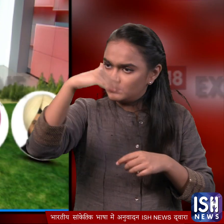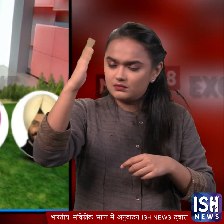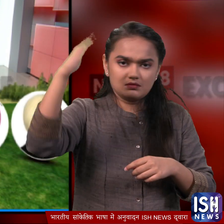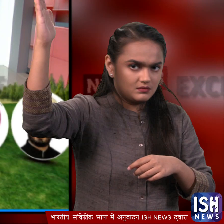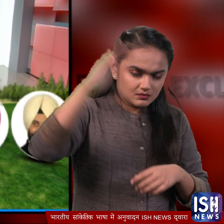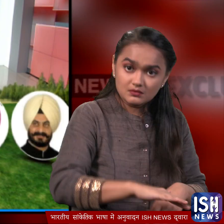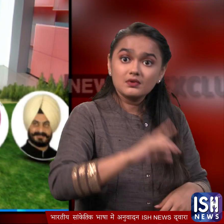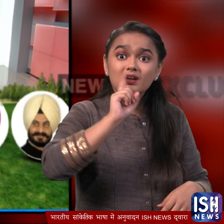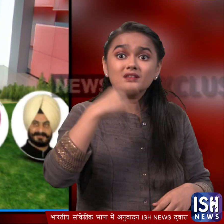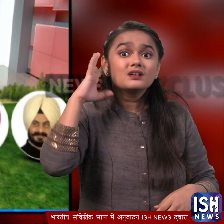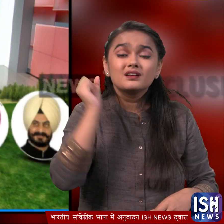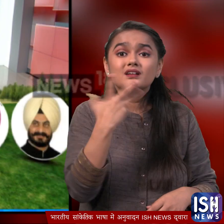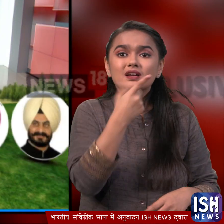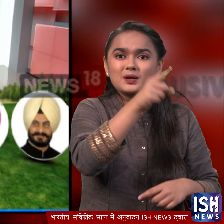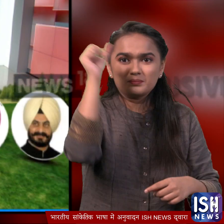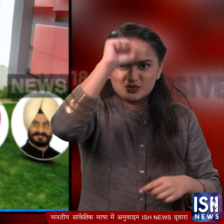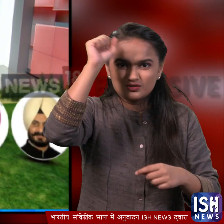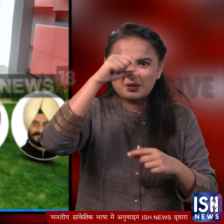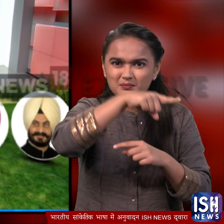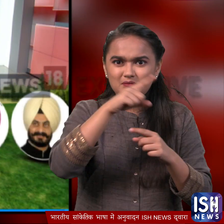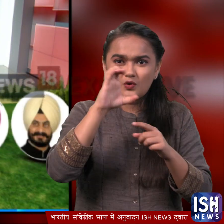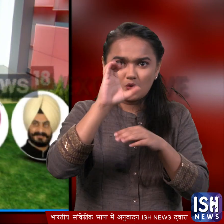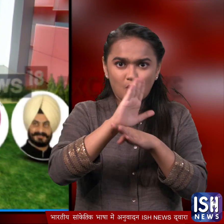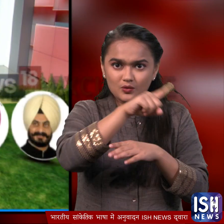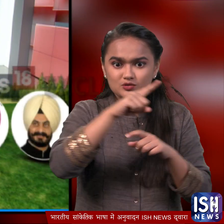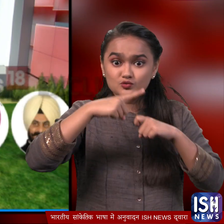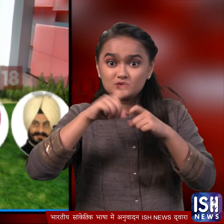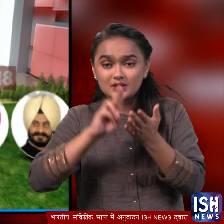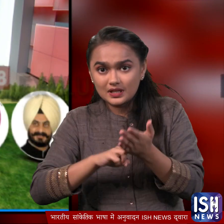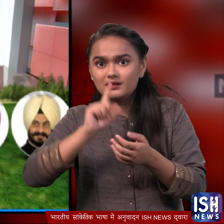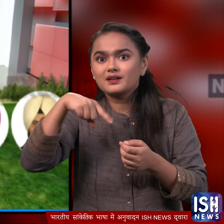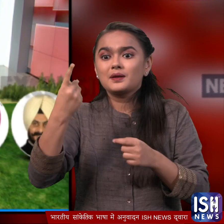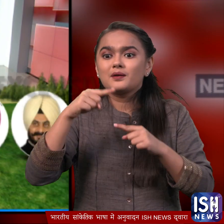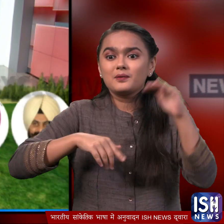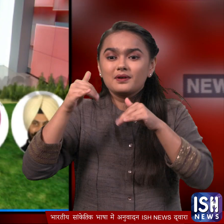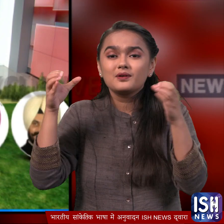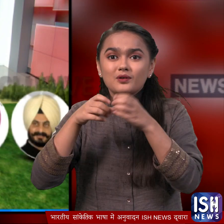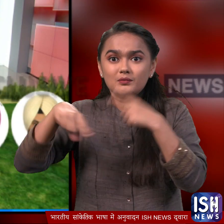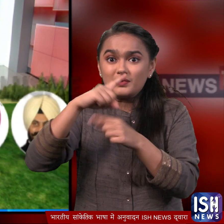एयरपोर्ट पर उतारा गया, जिसके बाद खबर आई कि वो इस समय के पंजाब कांग्रेस के कार्यकारी अध्यक्ष कुलजीत